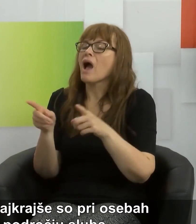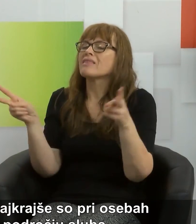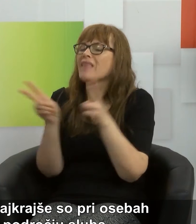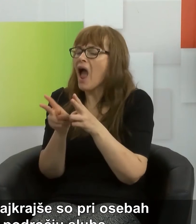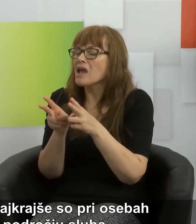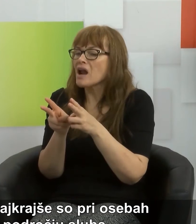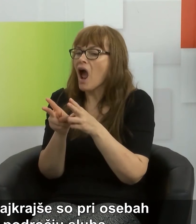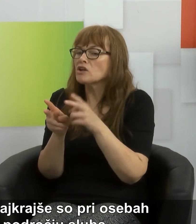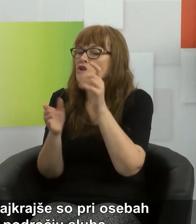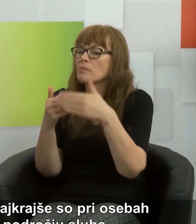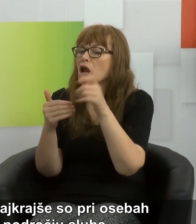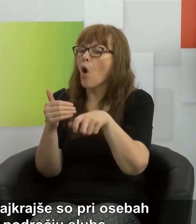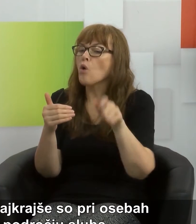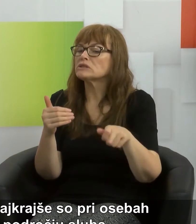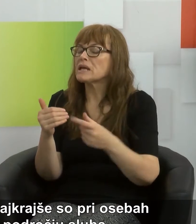pri osebah z